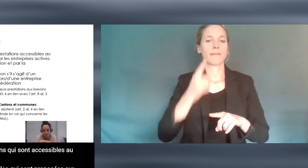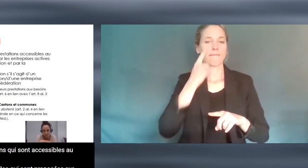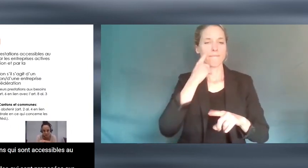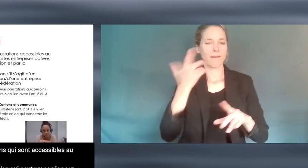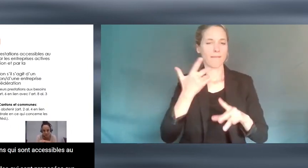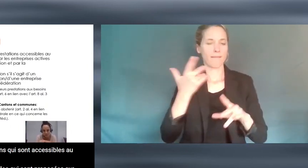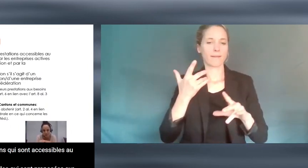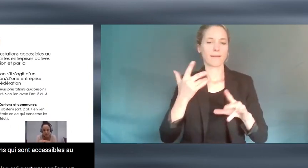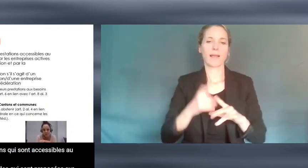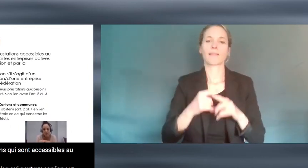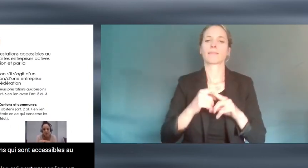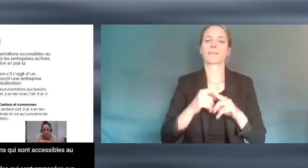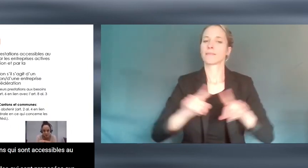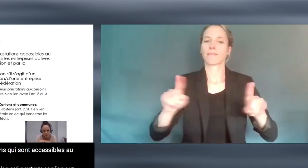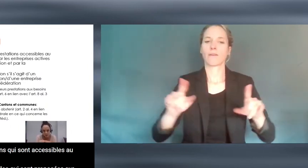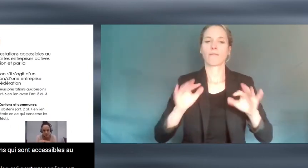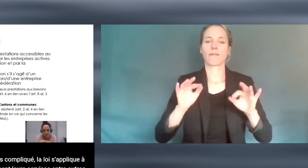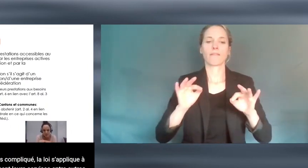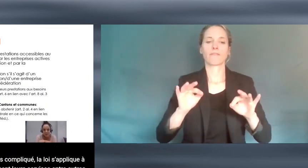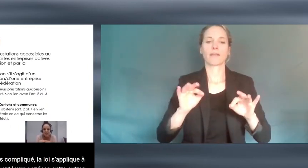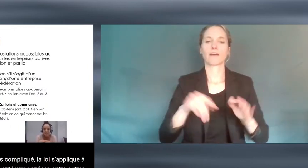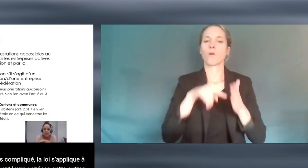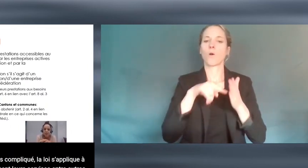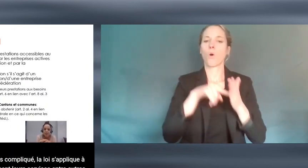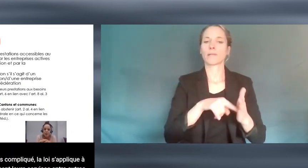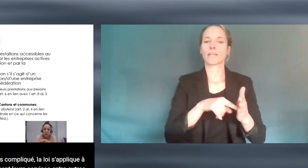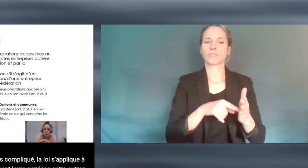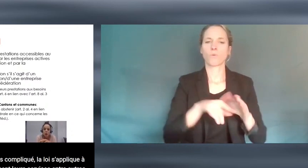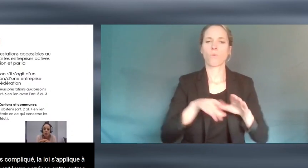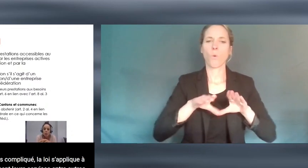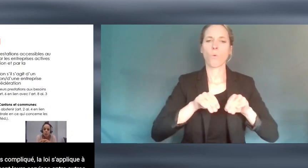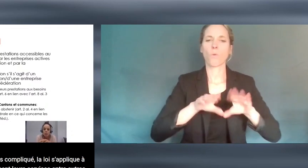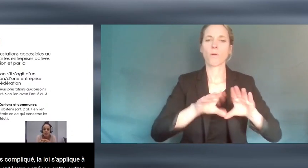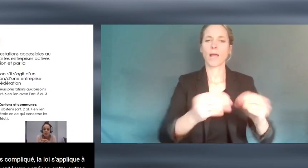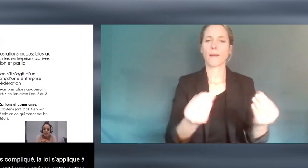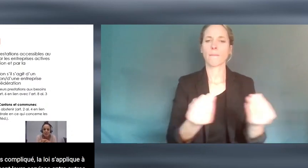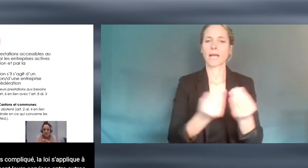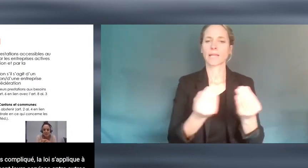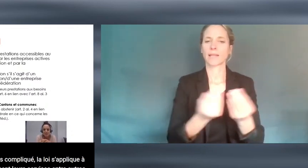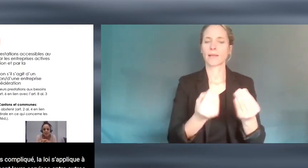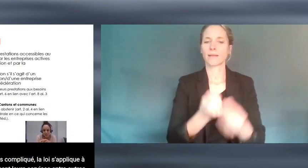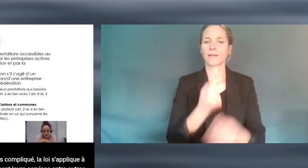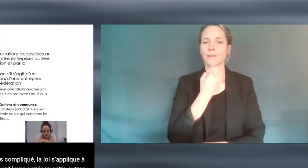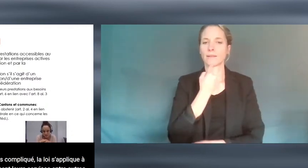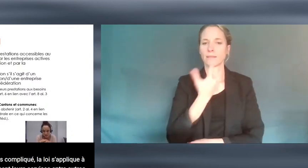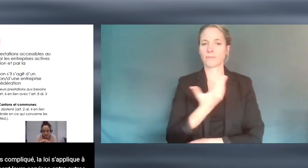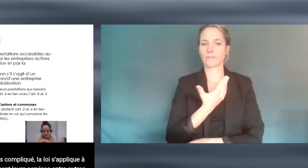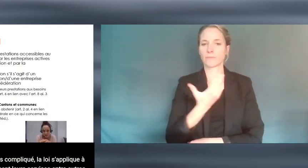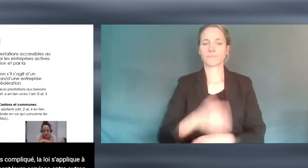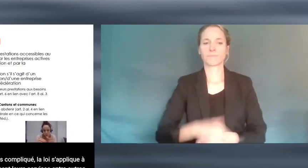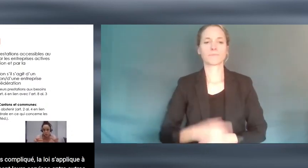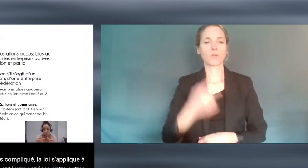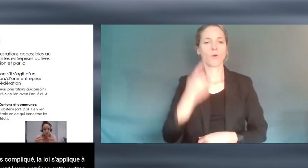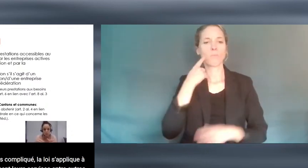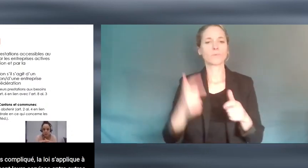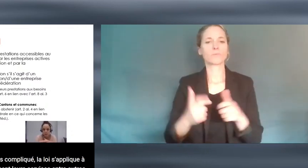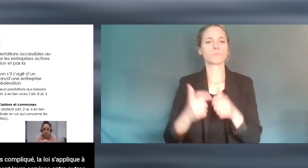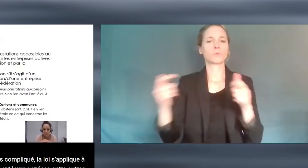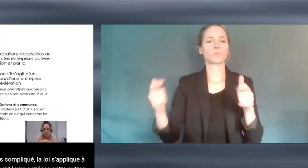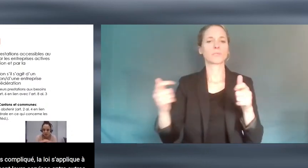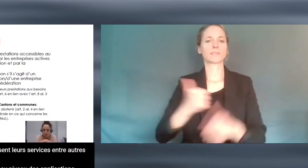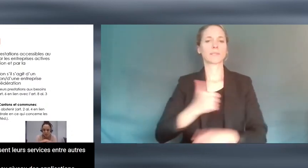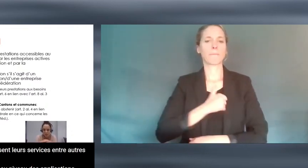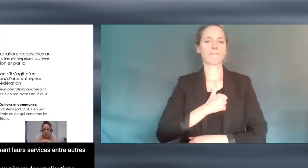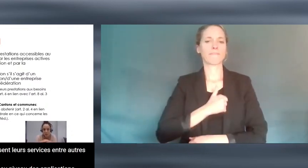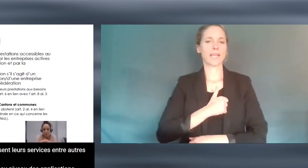obligations matérielles. Qu'est-ce que ça veut dire? Ça veut dire que pour ce qui est des particuliers, donc d'une